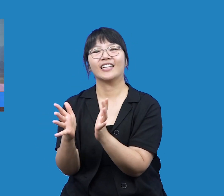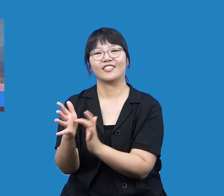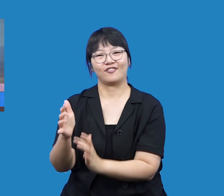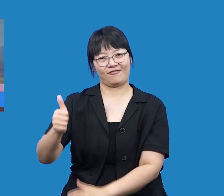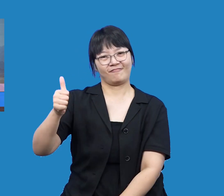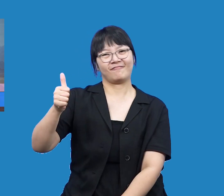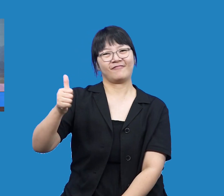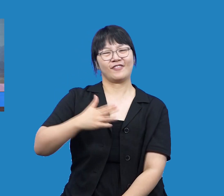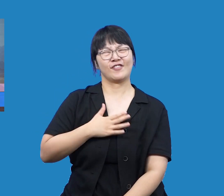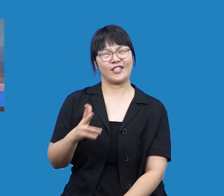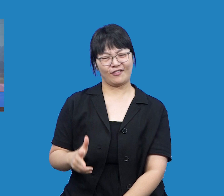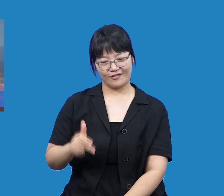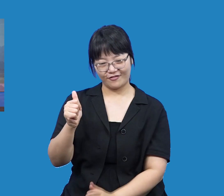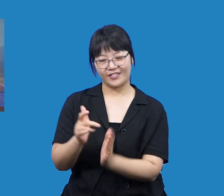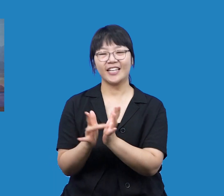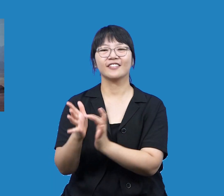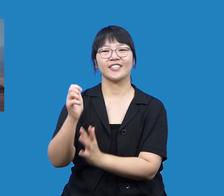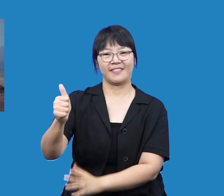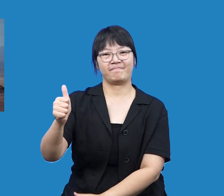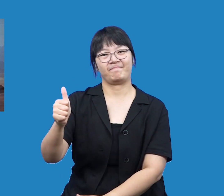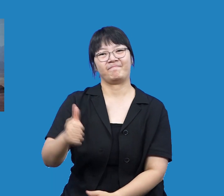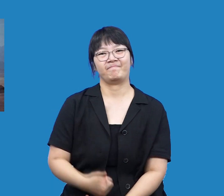맞습니다. 우리 주님 예수 그리스도이십니다.